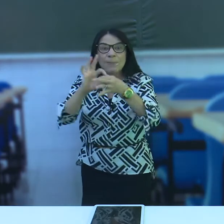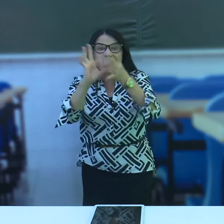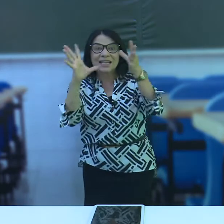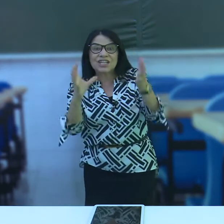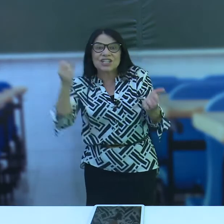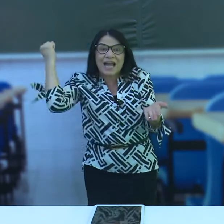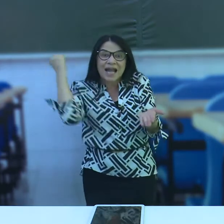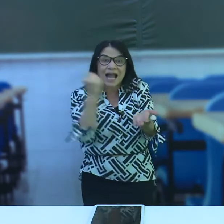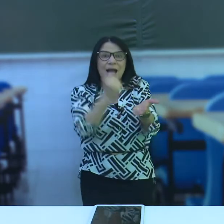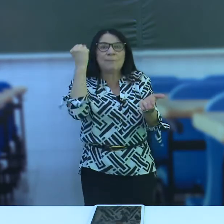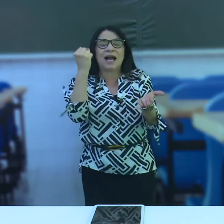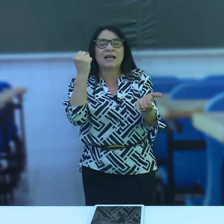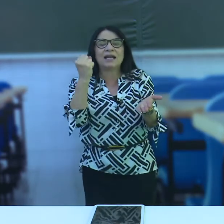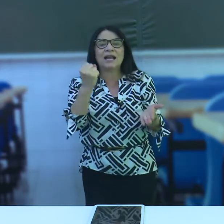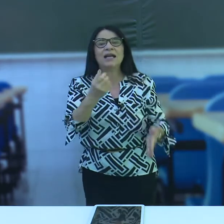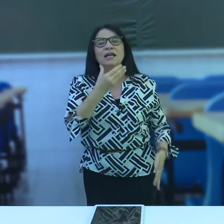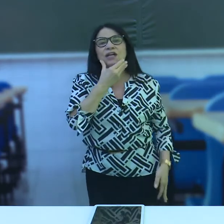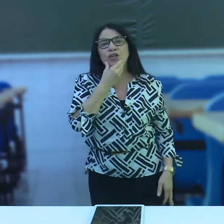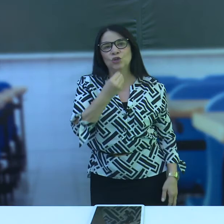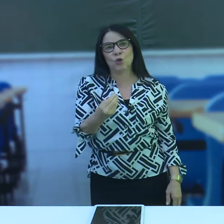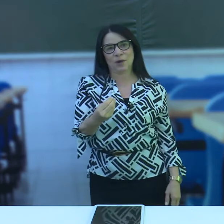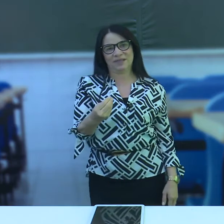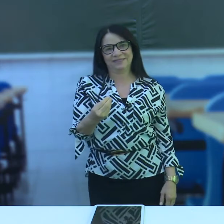para deixar a marca no homem.